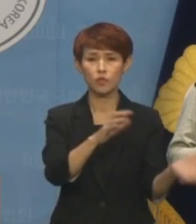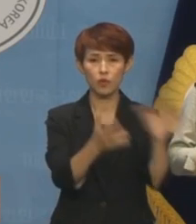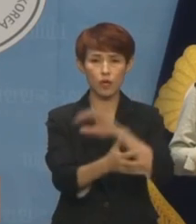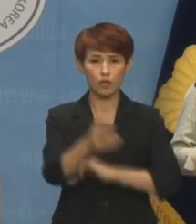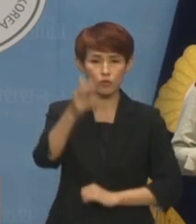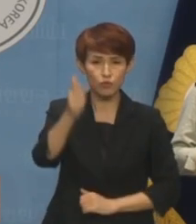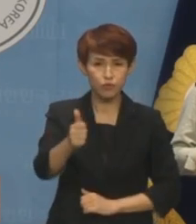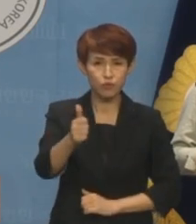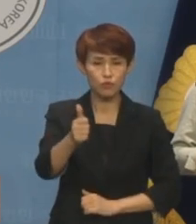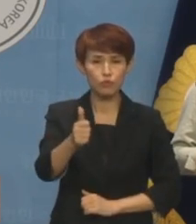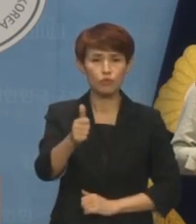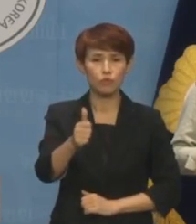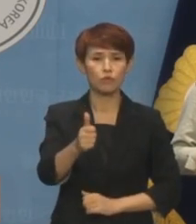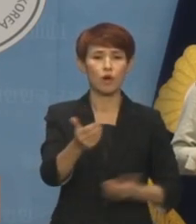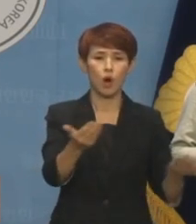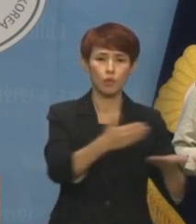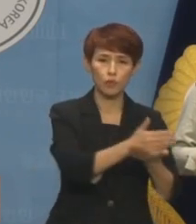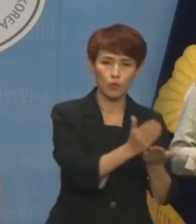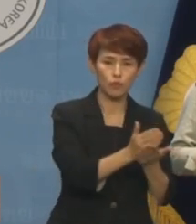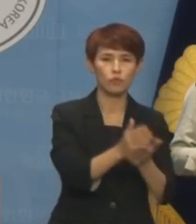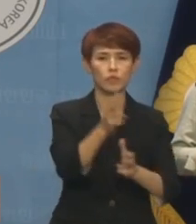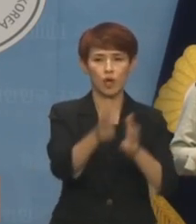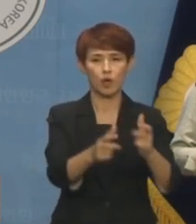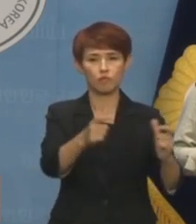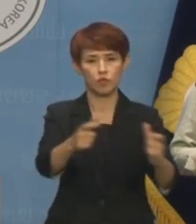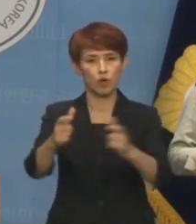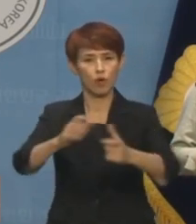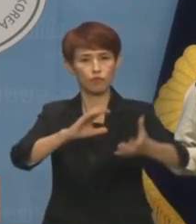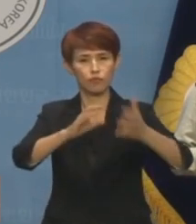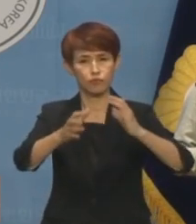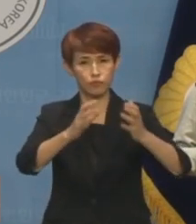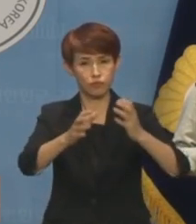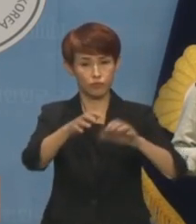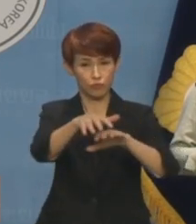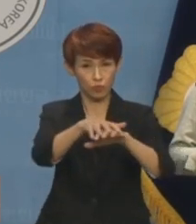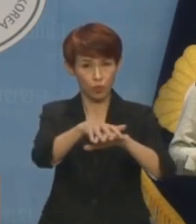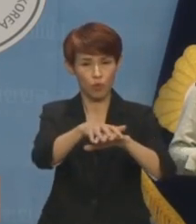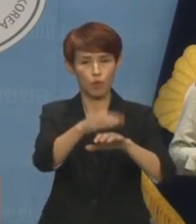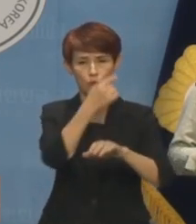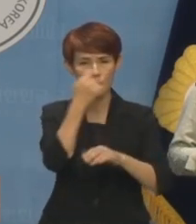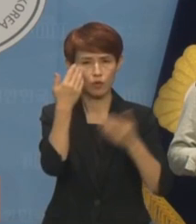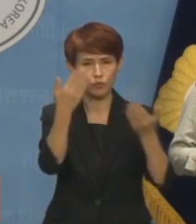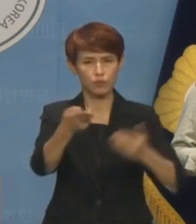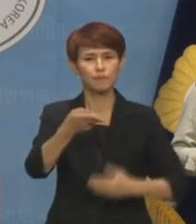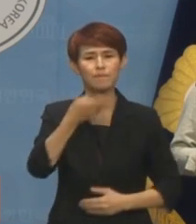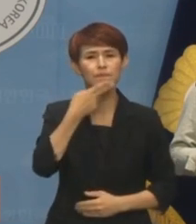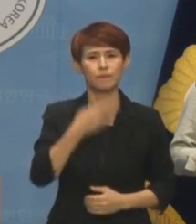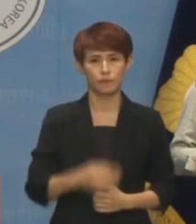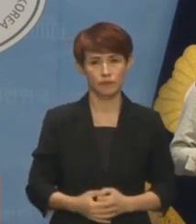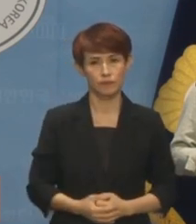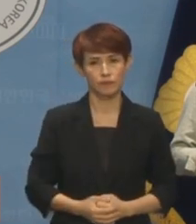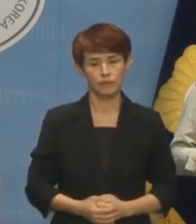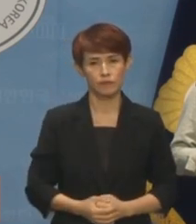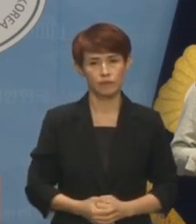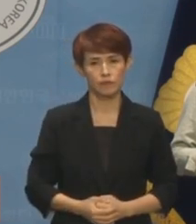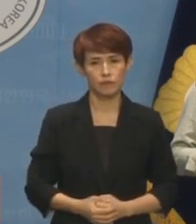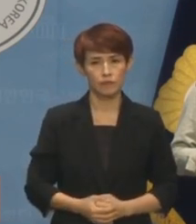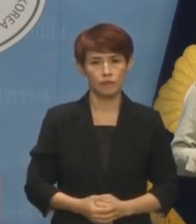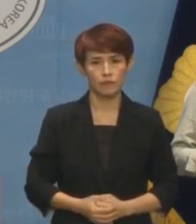주체인 업종, 산업, 지역별 논의구조를 보장하지 않습니다.